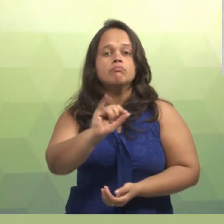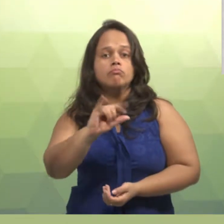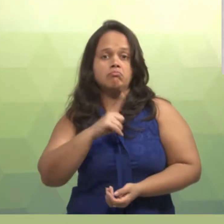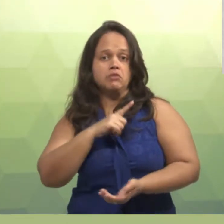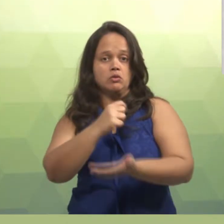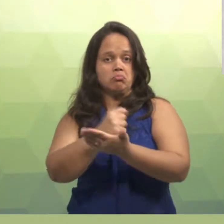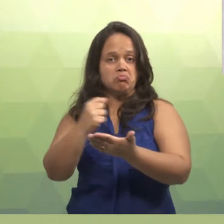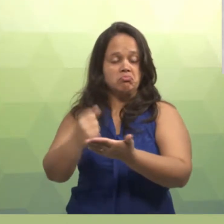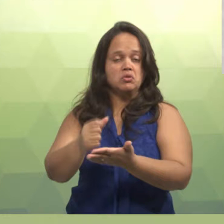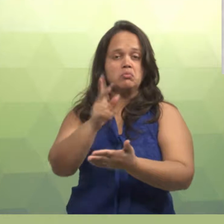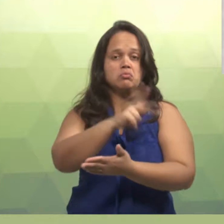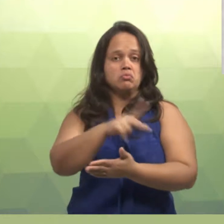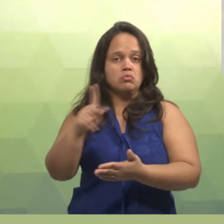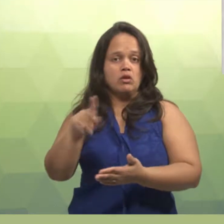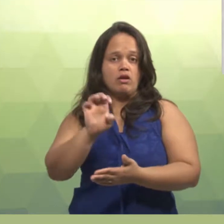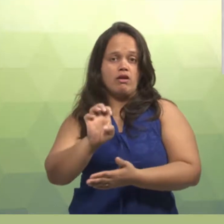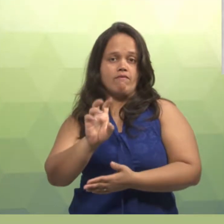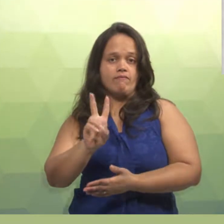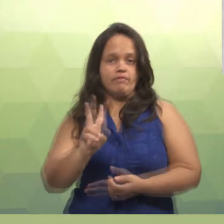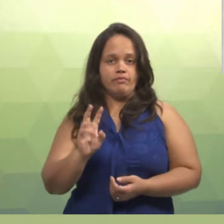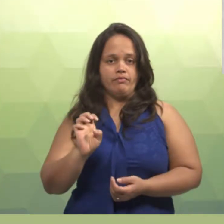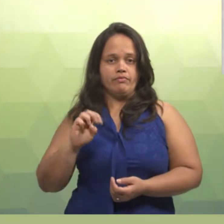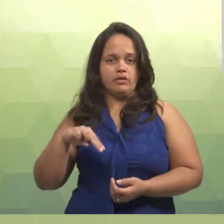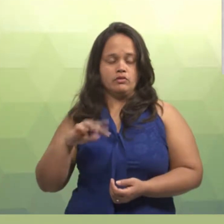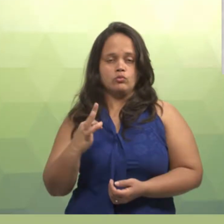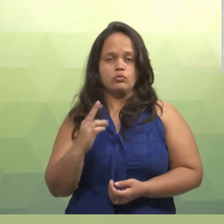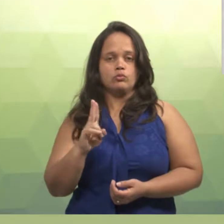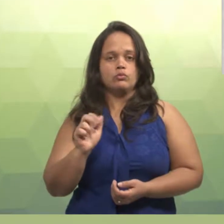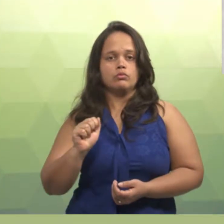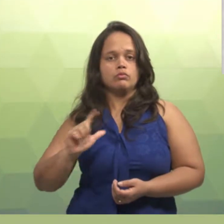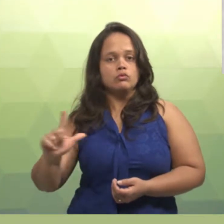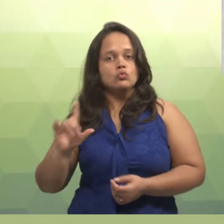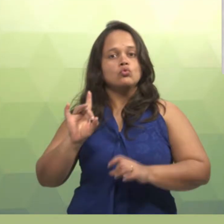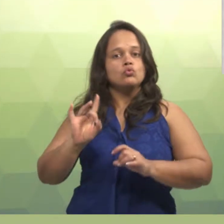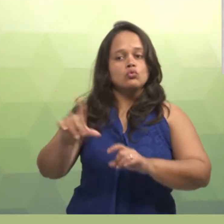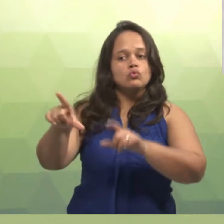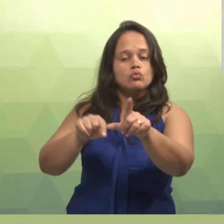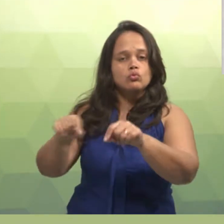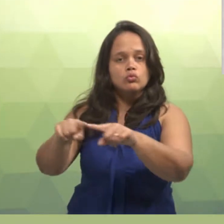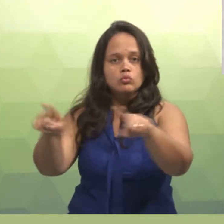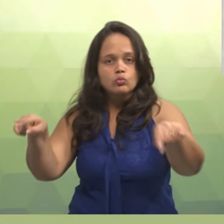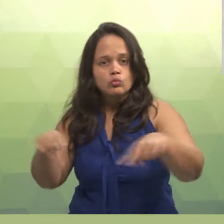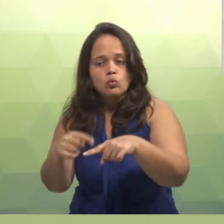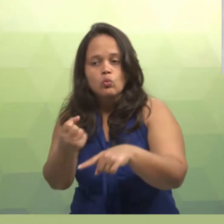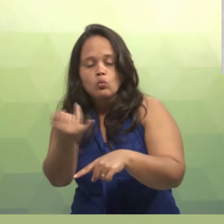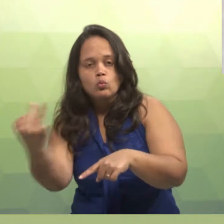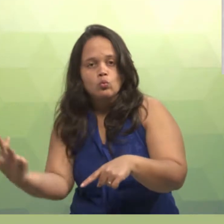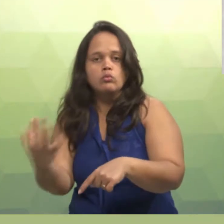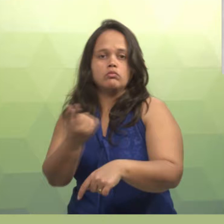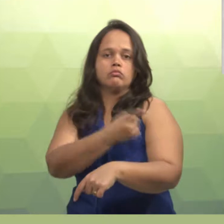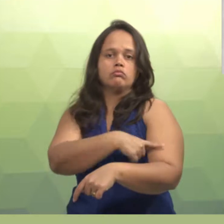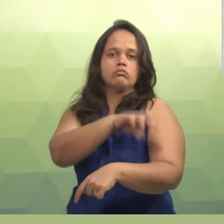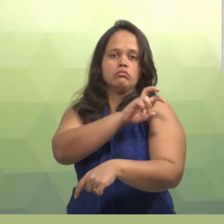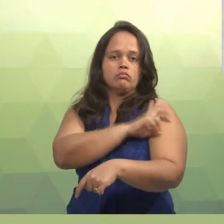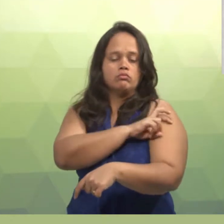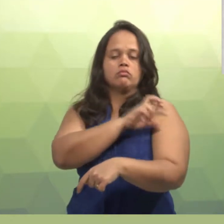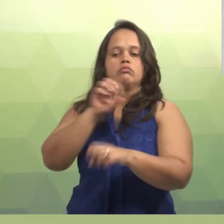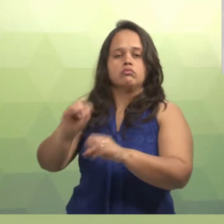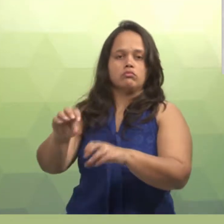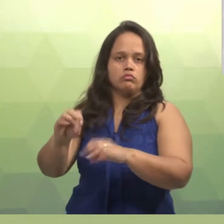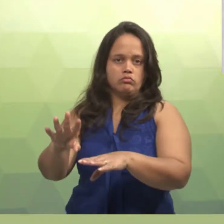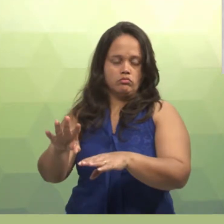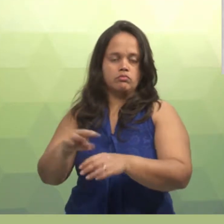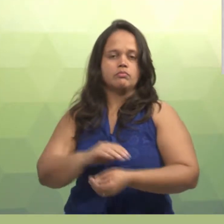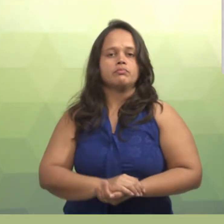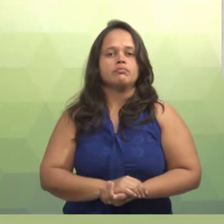será considerado apenas o número de turmas dos anos iniciais do ensino fundamental. O professor eventual, além das substituições